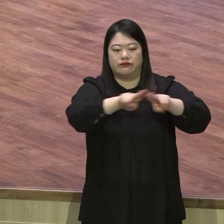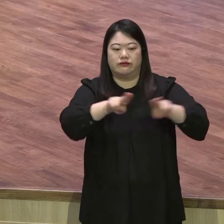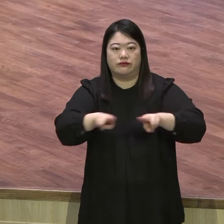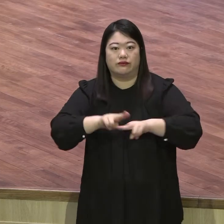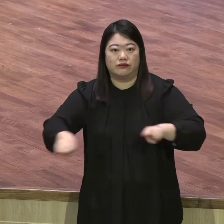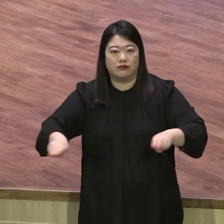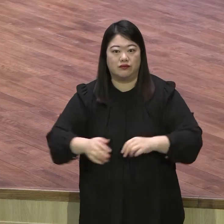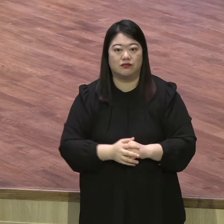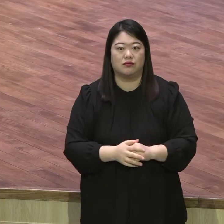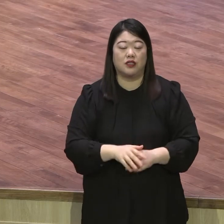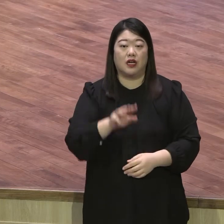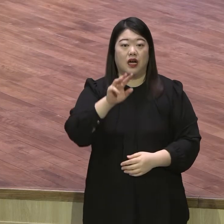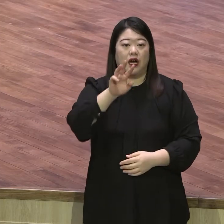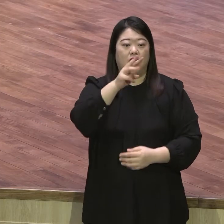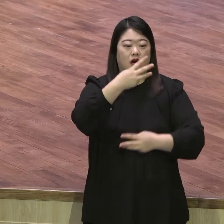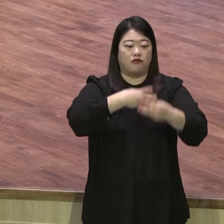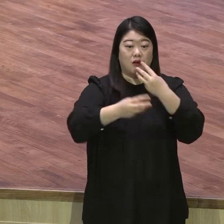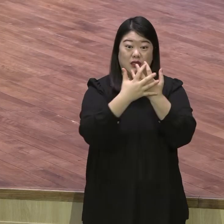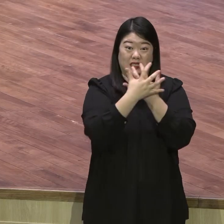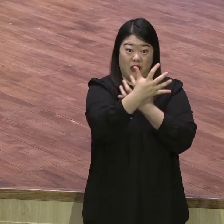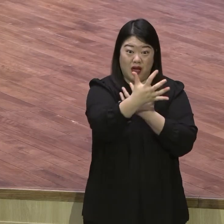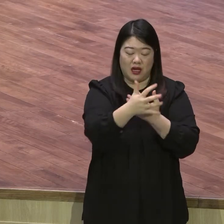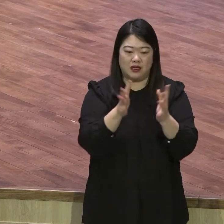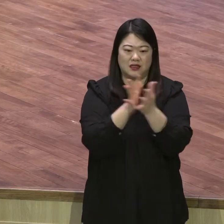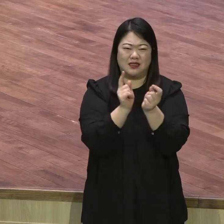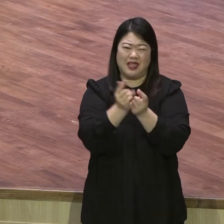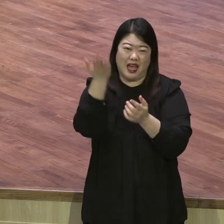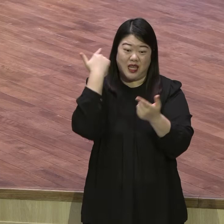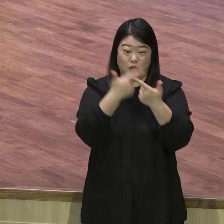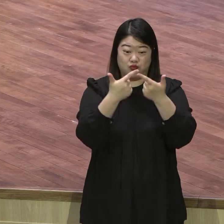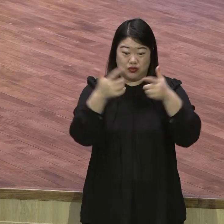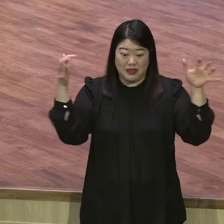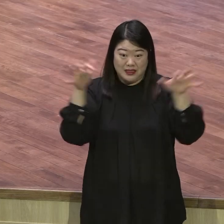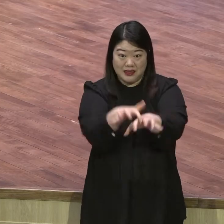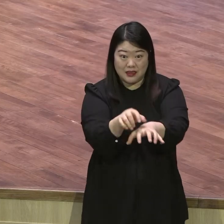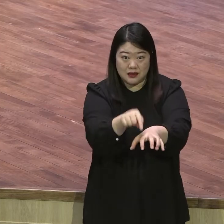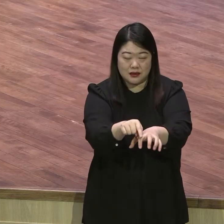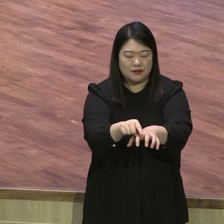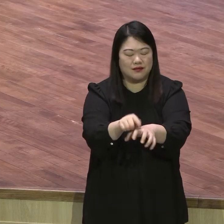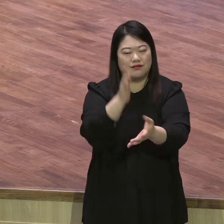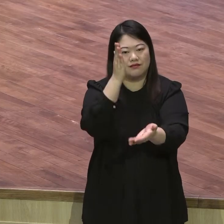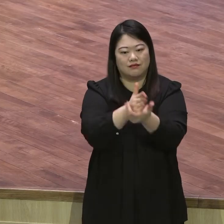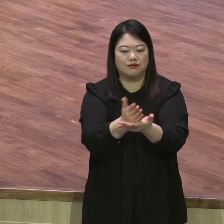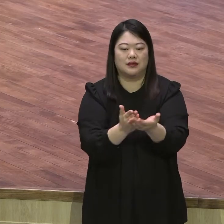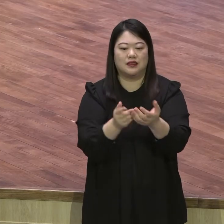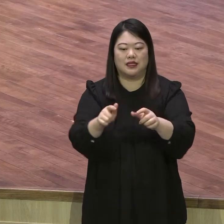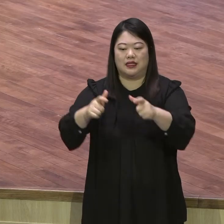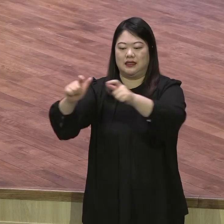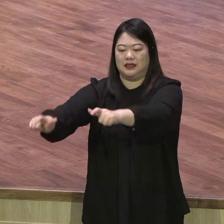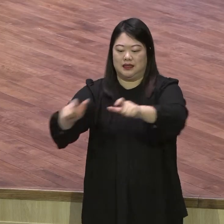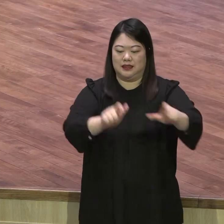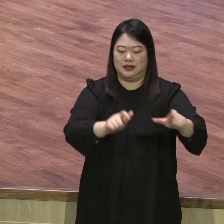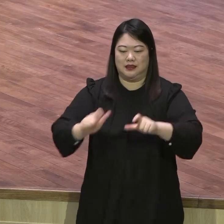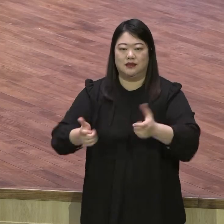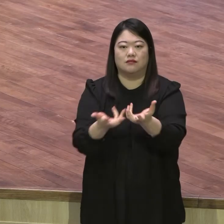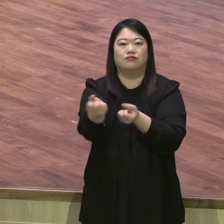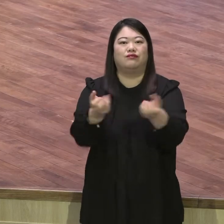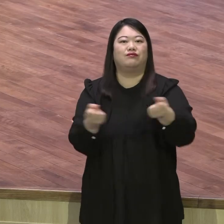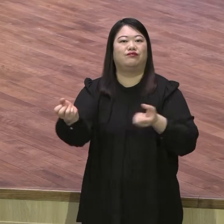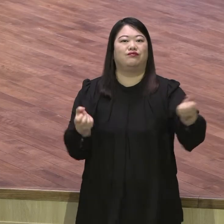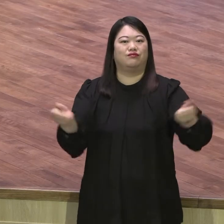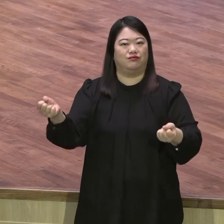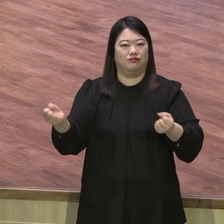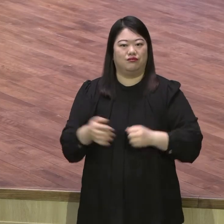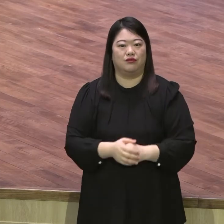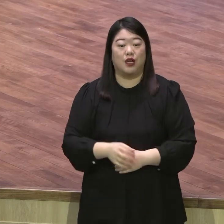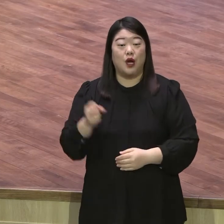이제 타운별로 하게 될 것인데 뭐 우리 교회 하던 모든 행사들 또 여러분이 평생에 한번 가려고